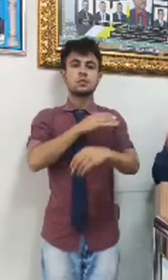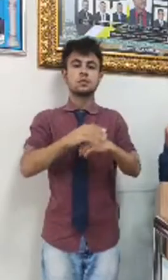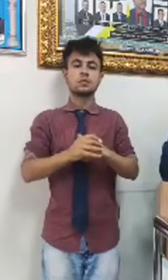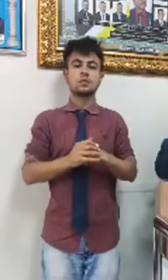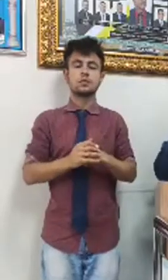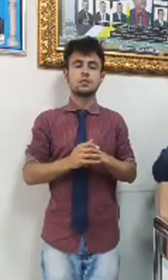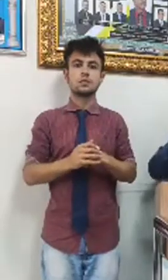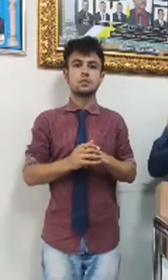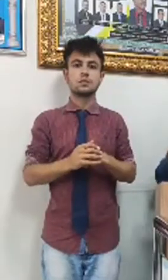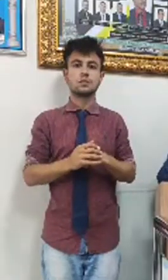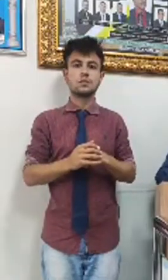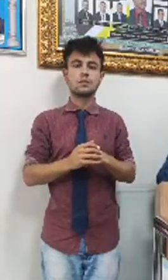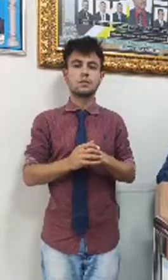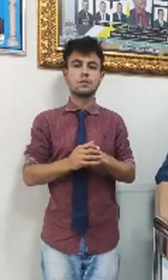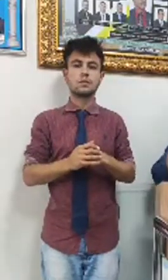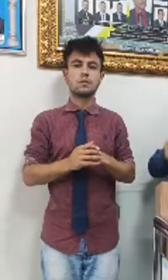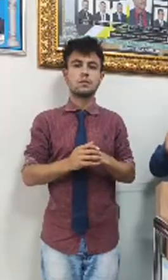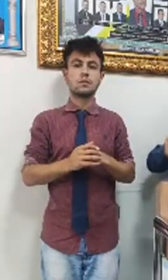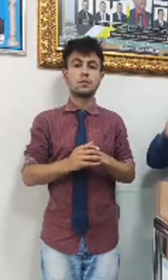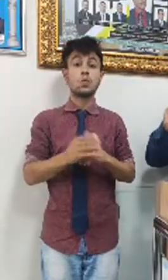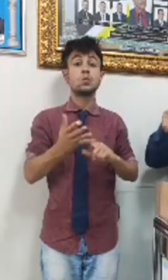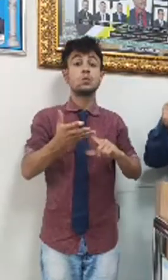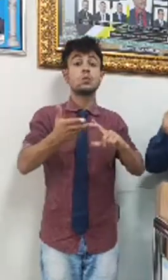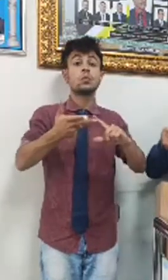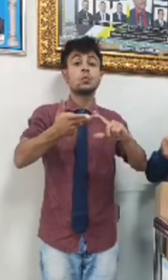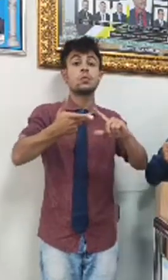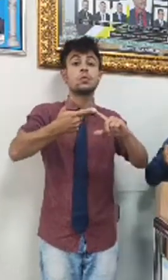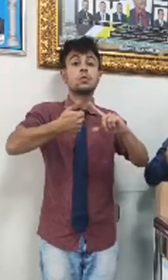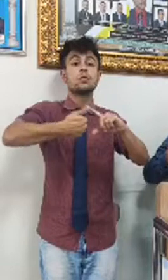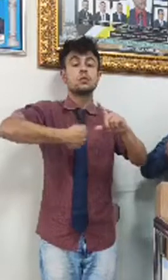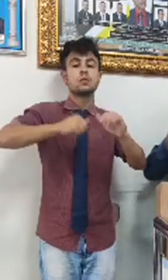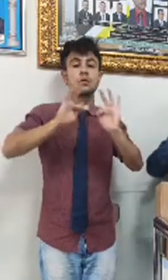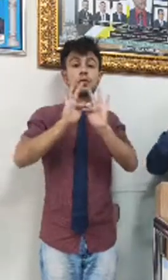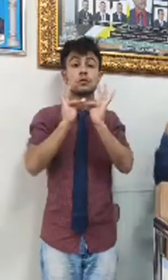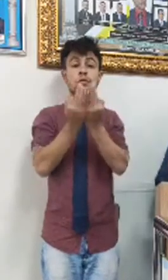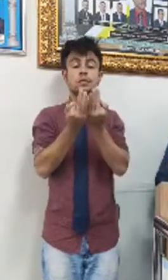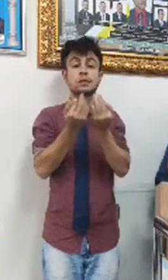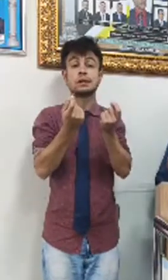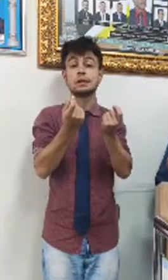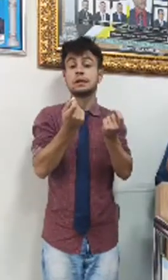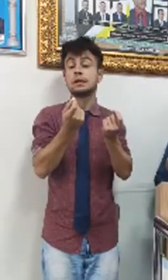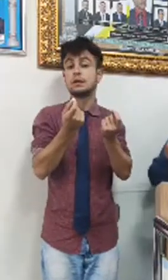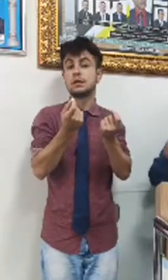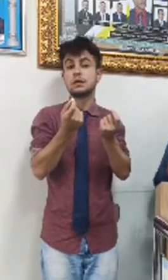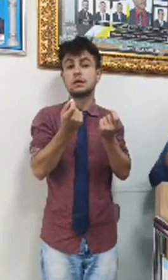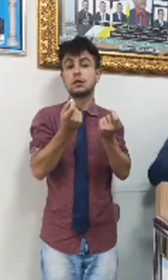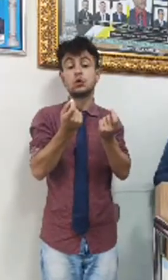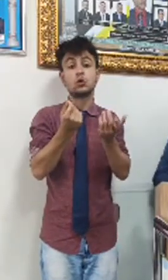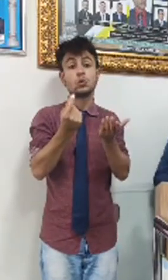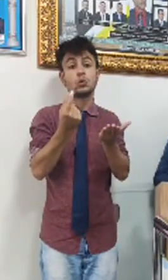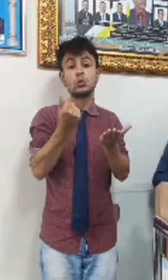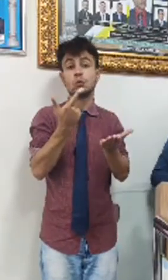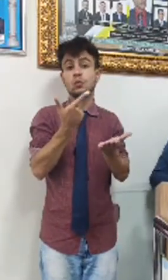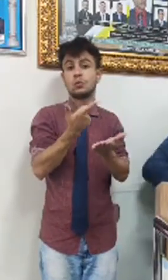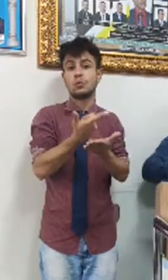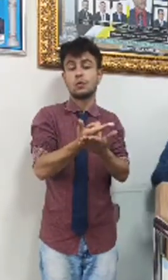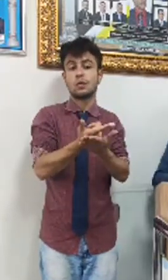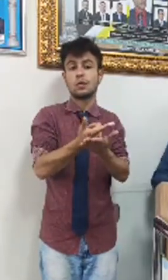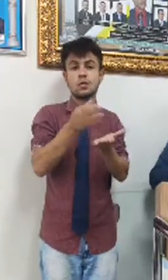uma colher de pó de café em casa de manhã, mas está pagando uma taxa de iluminação abusiva, porque o prefeito